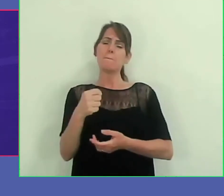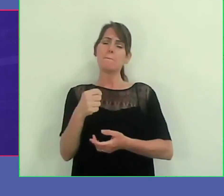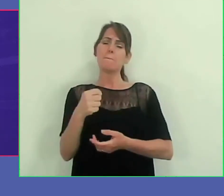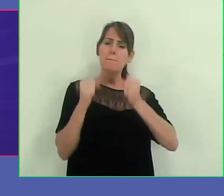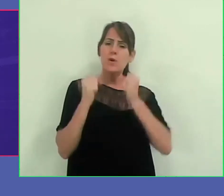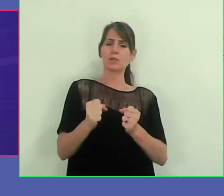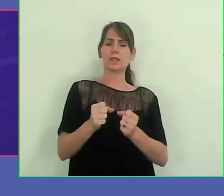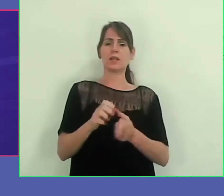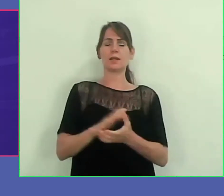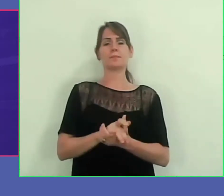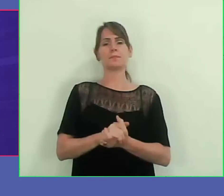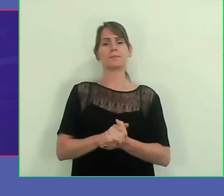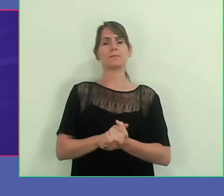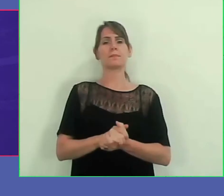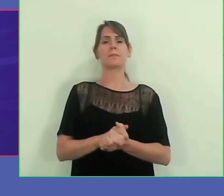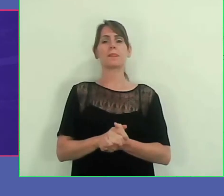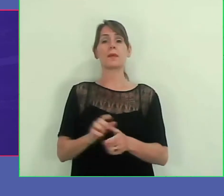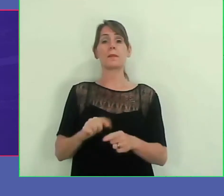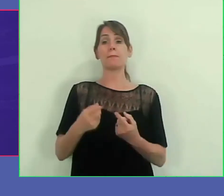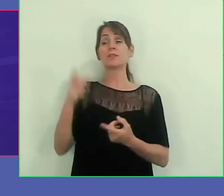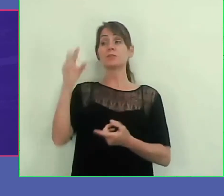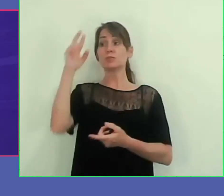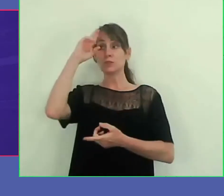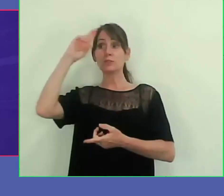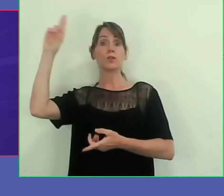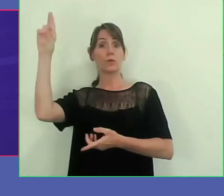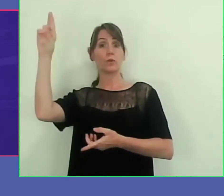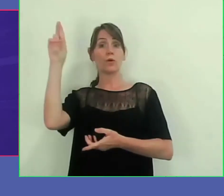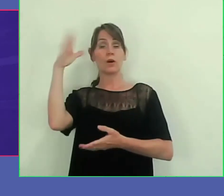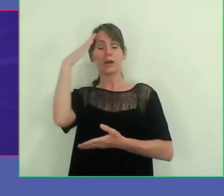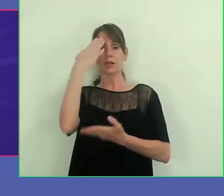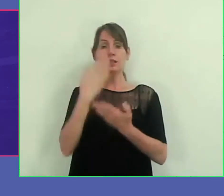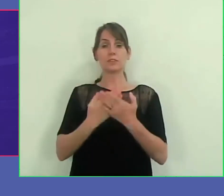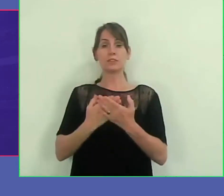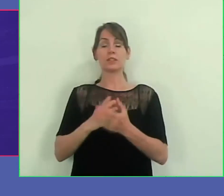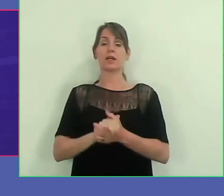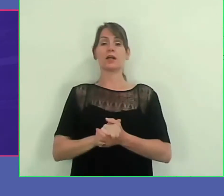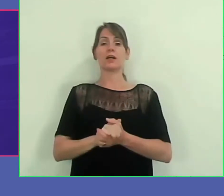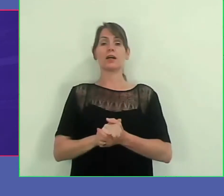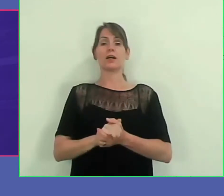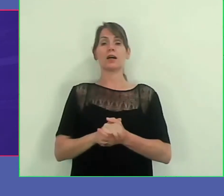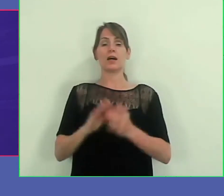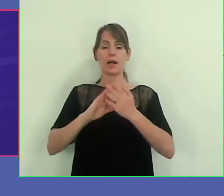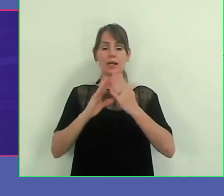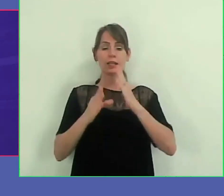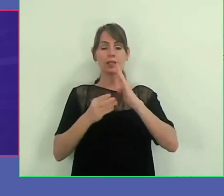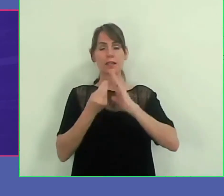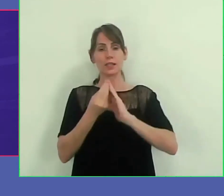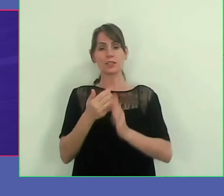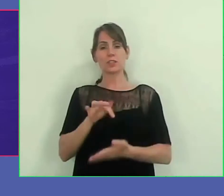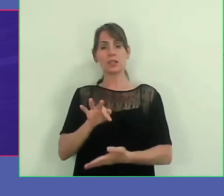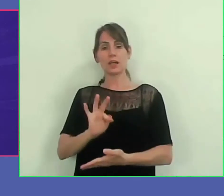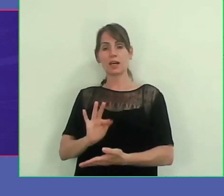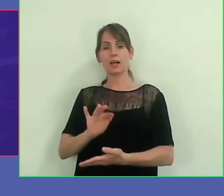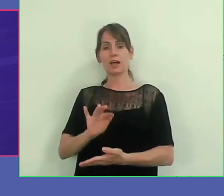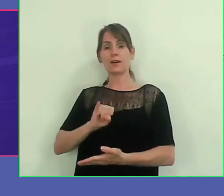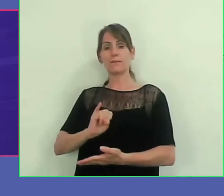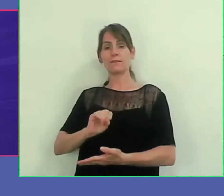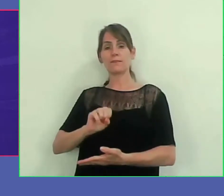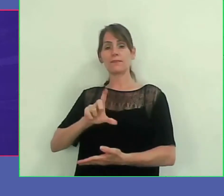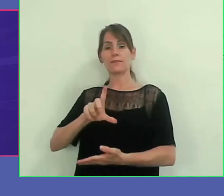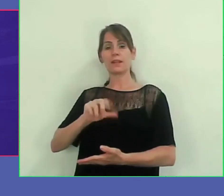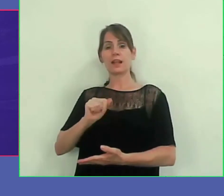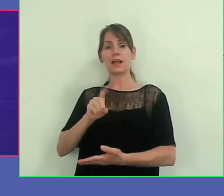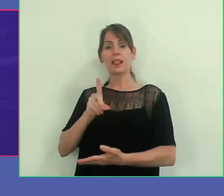ele passou a nos considerar como a igreja em Filadélfia, de pouca força, mas nós guardamos a sua palavra